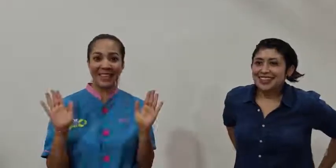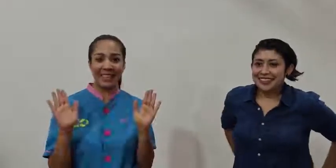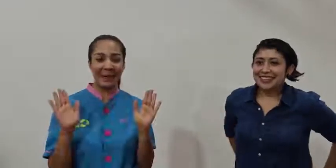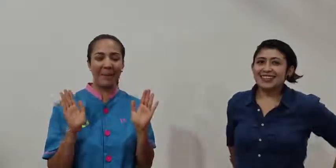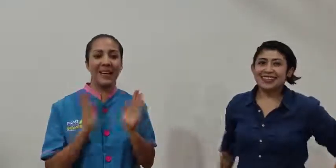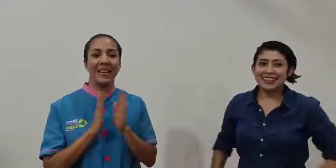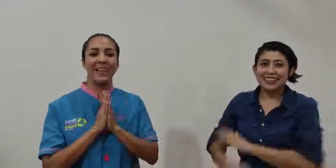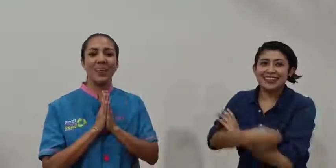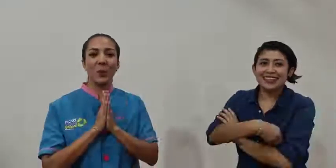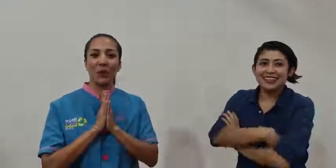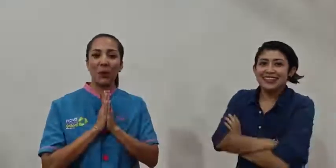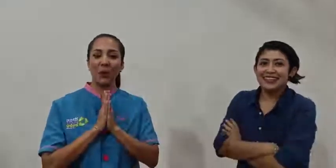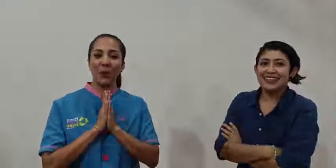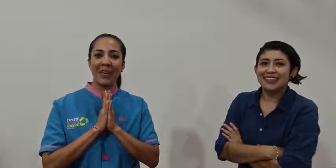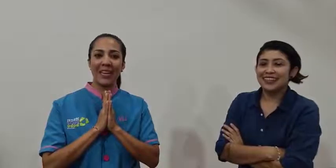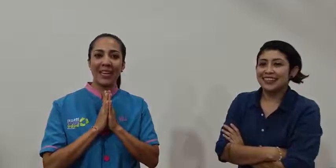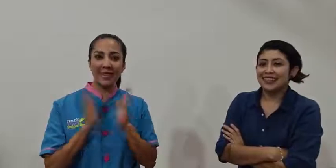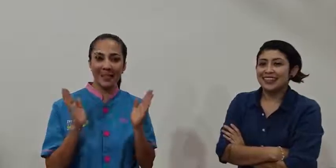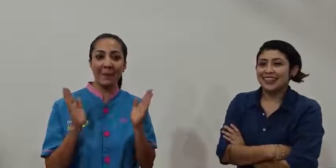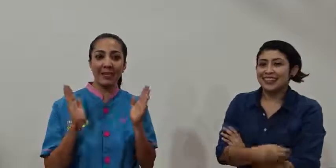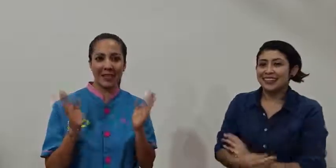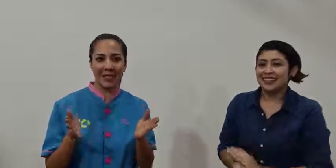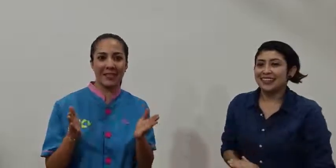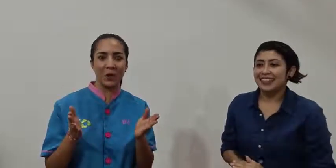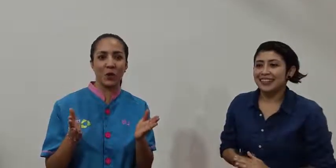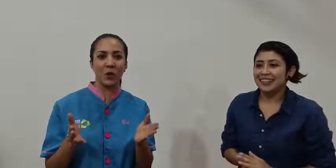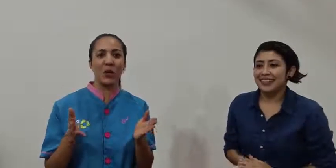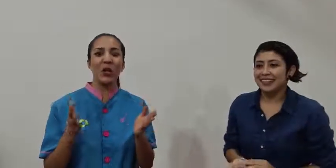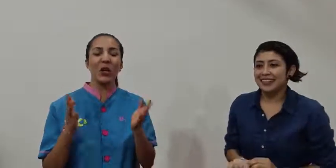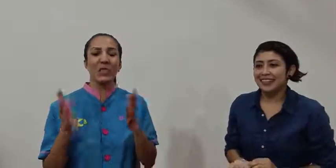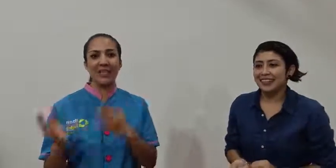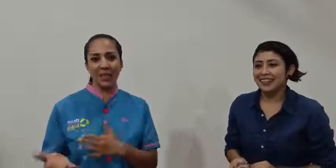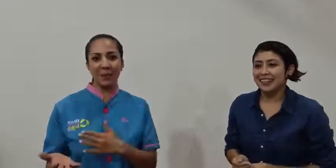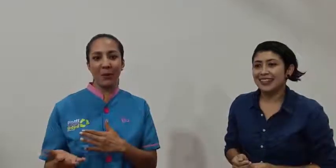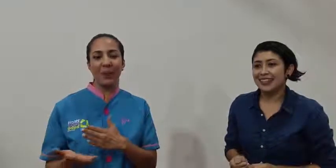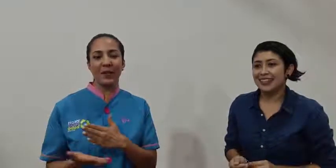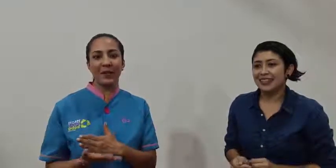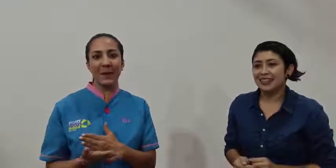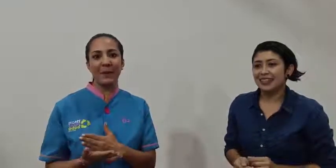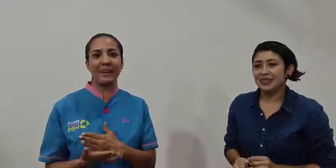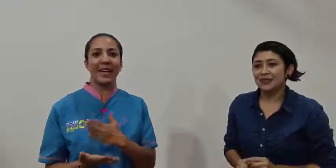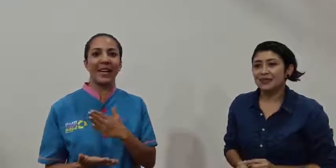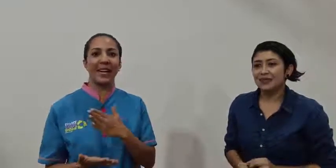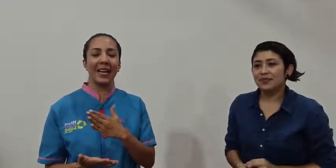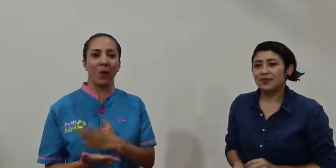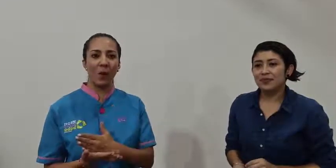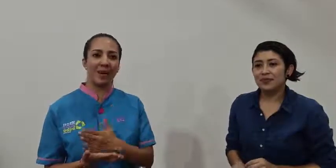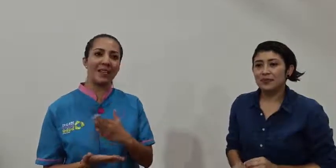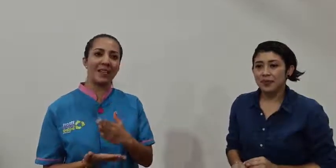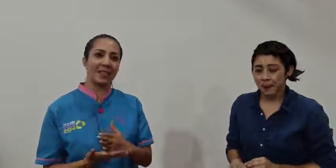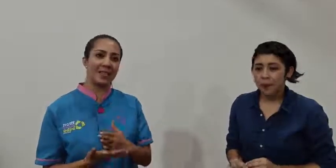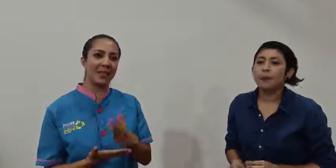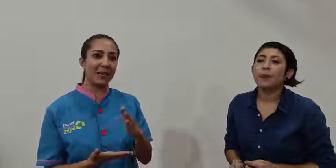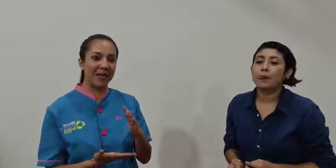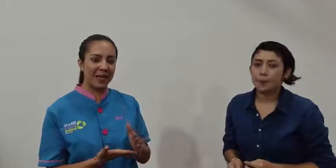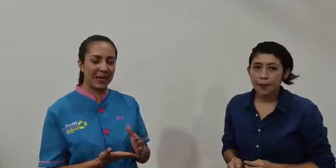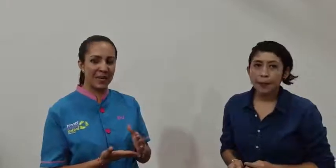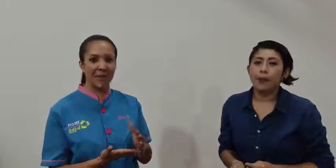excelente tema y sobre todo porque en este mes, el 10 de junio, se celebró precisamente el lenguaje de señas mexicanas.